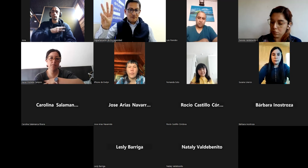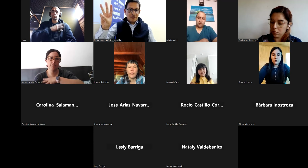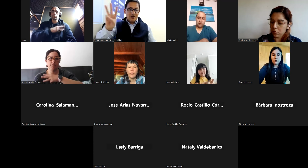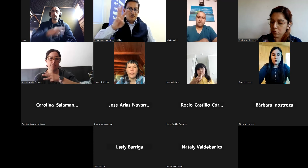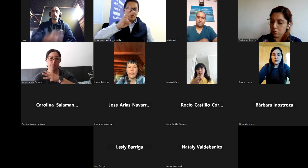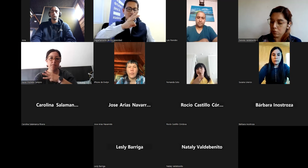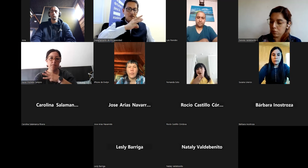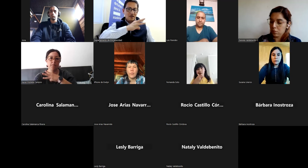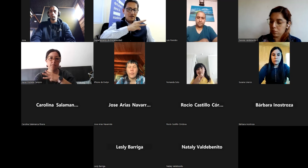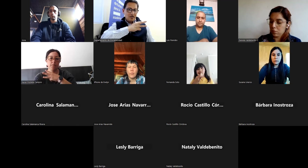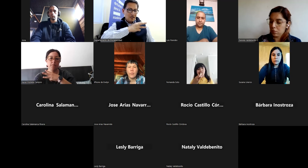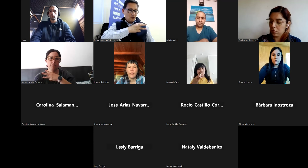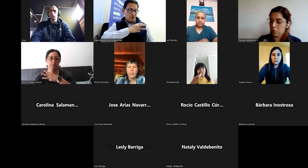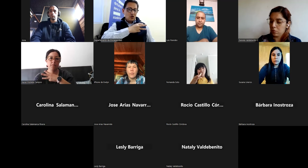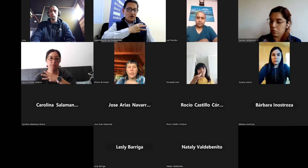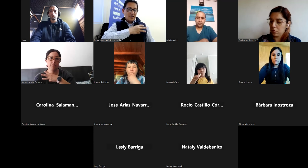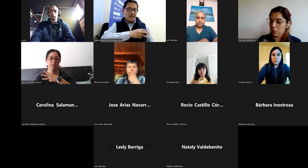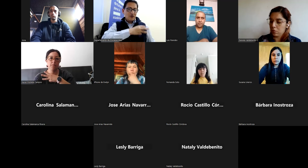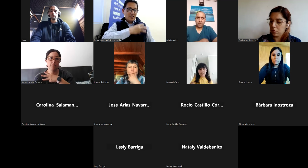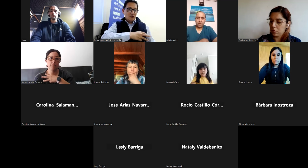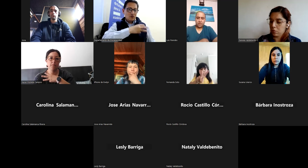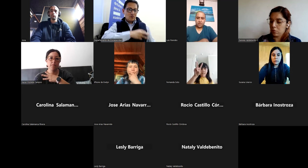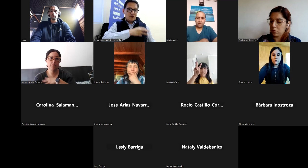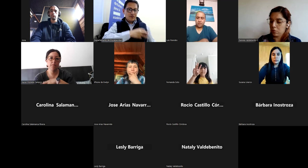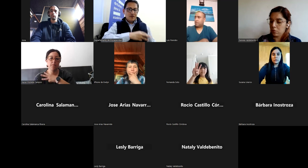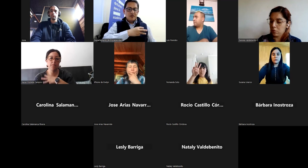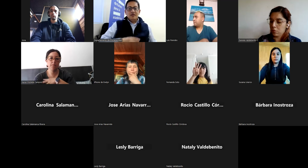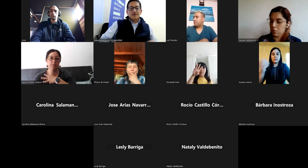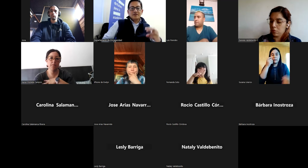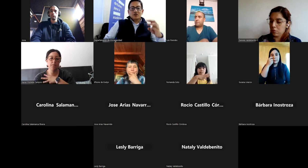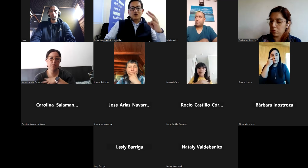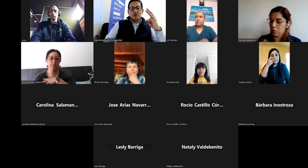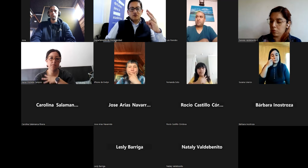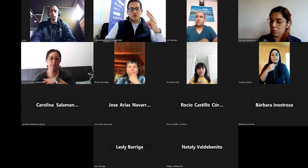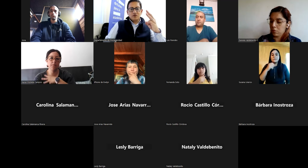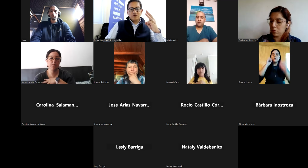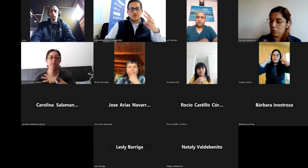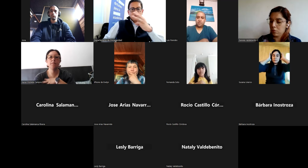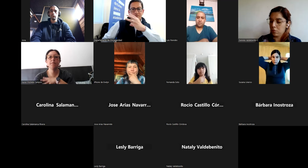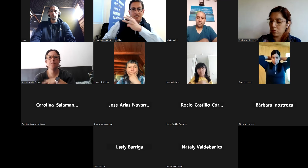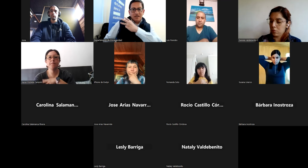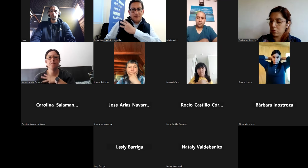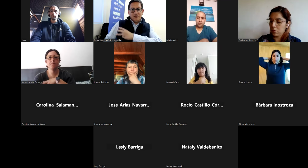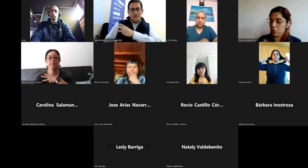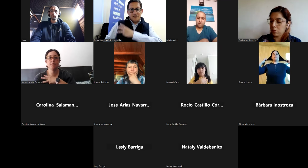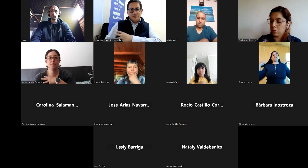el movimiento va en el lado izquierdo del cuerpo. Si somos zurdos, va al lado derecho.